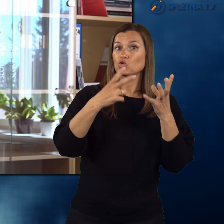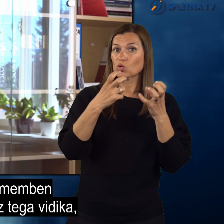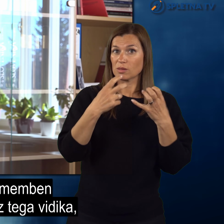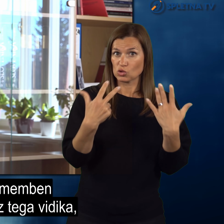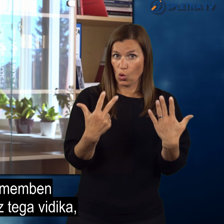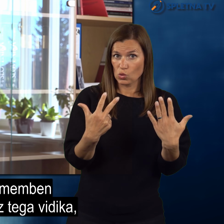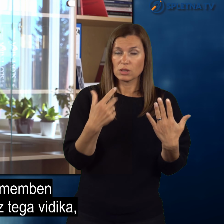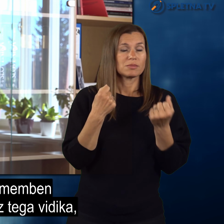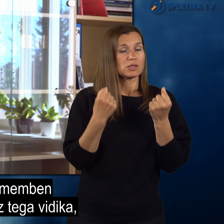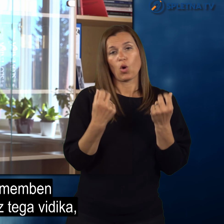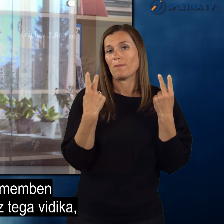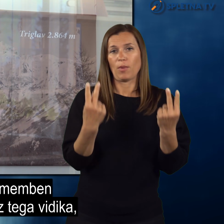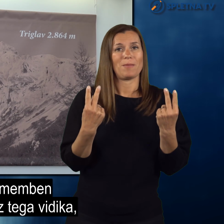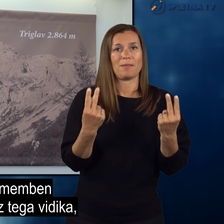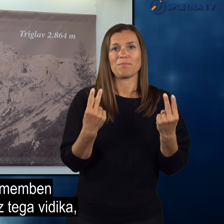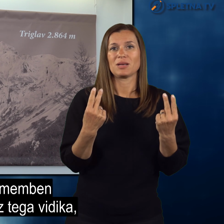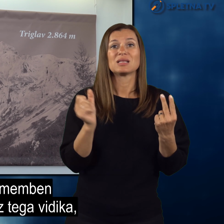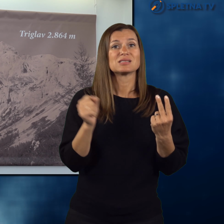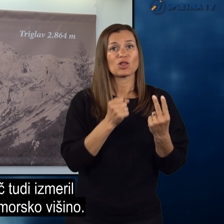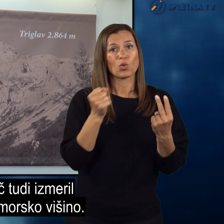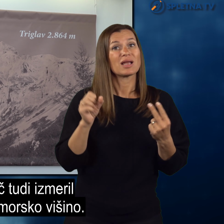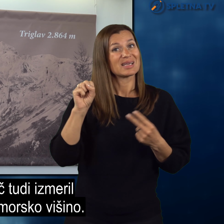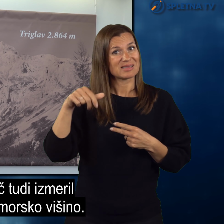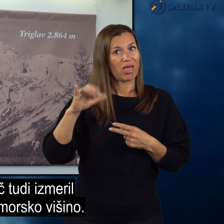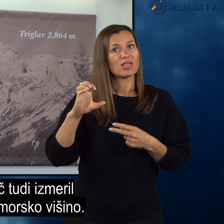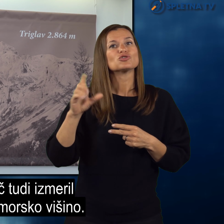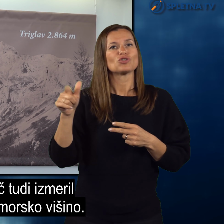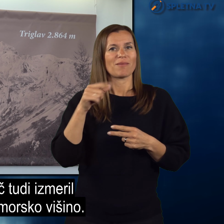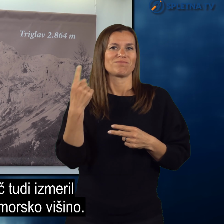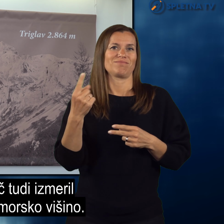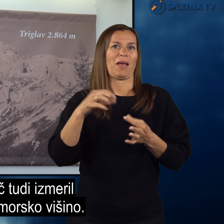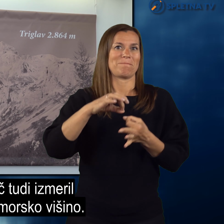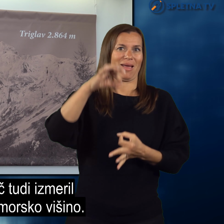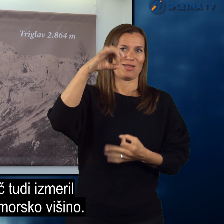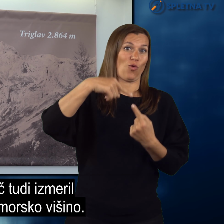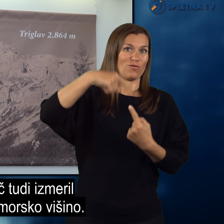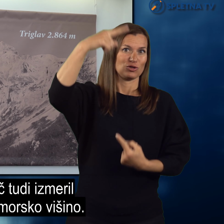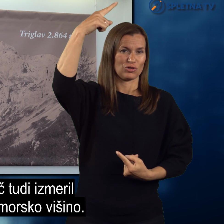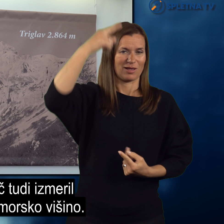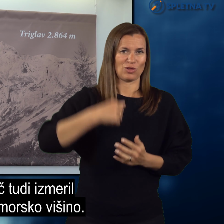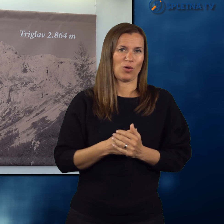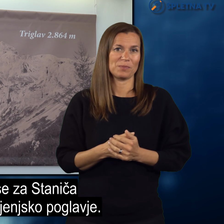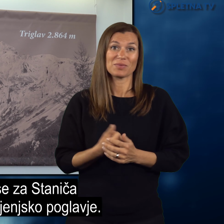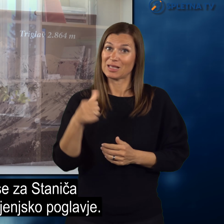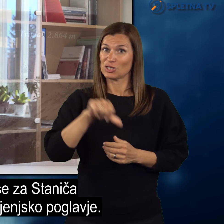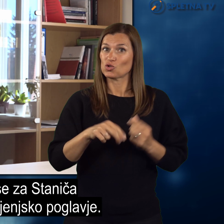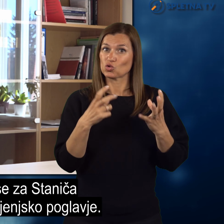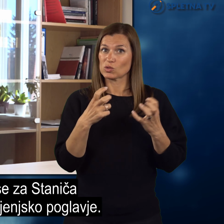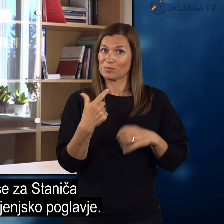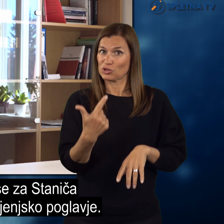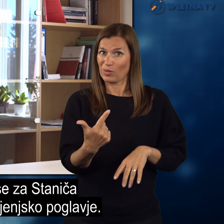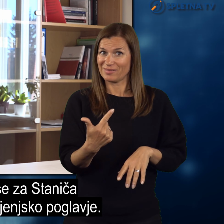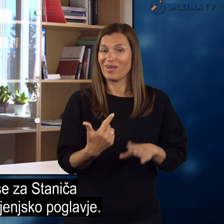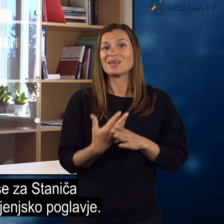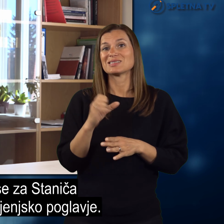1808, ki je pomemben predvsem iz tega vidika, da je Stanič tudi izmeril njegovo nadmorsko višino. Leta